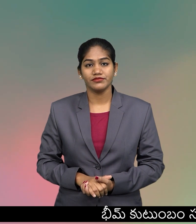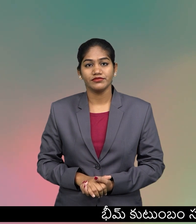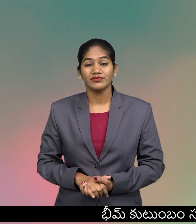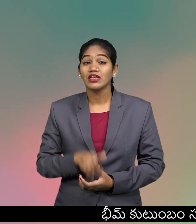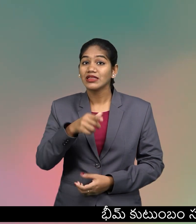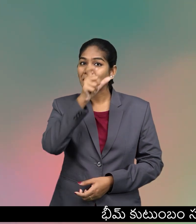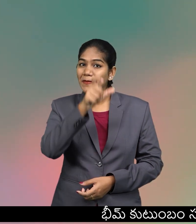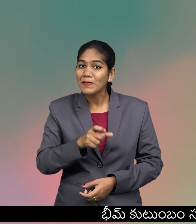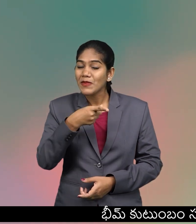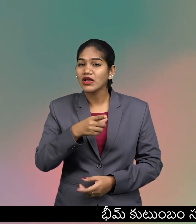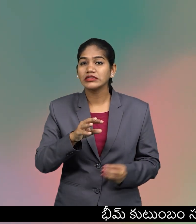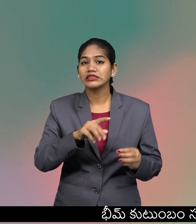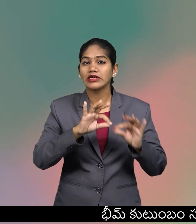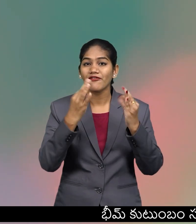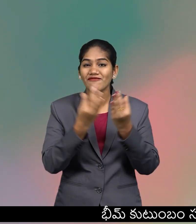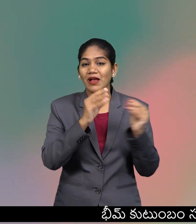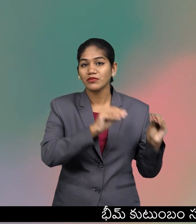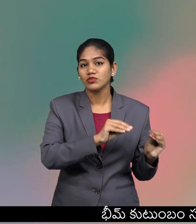భీం కుటుంబం సర్దాపూర్ గ్రామానికి చెందింది.